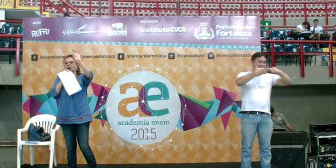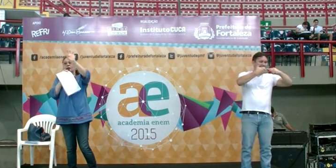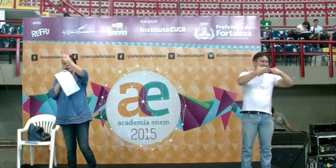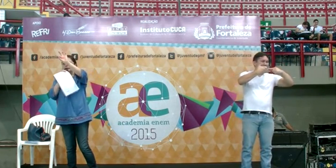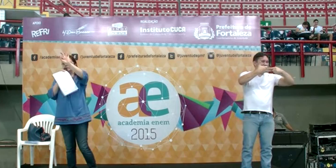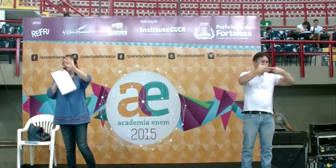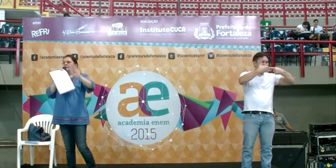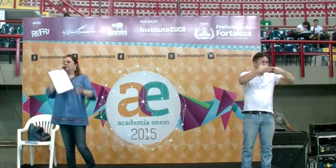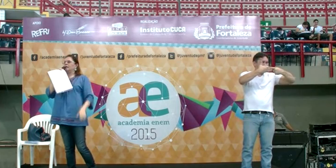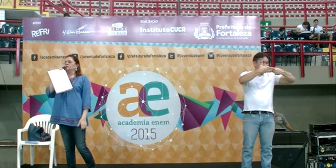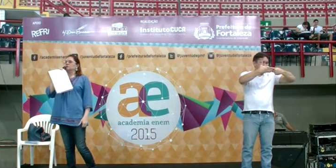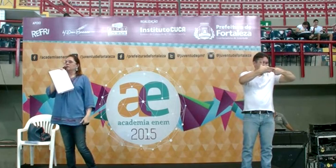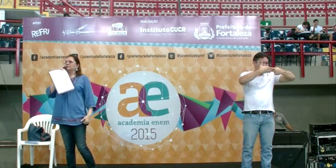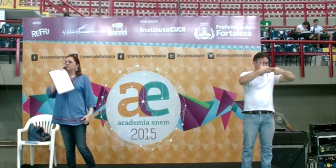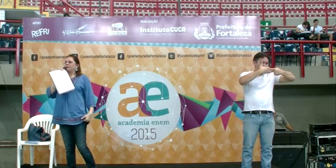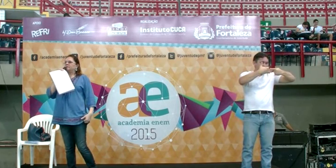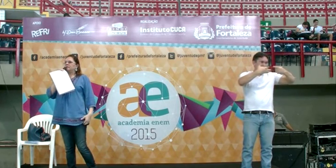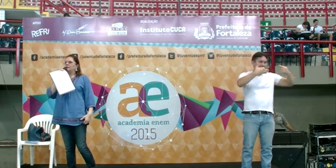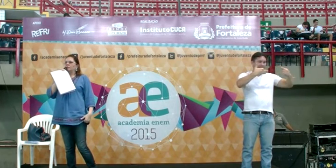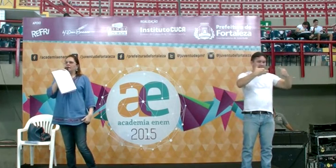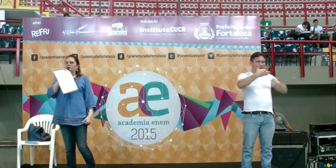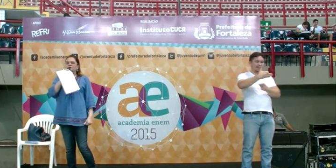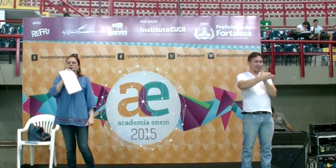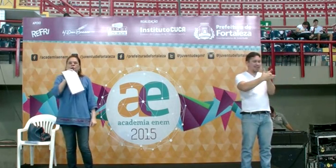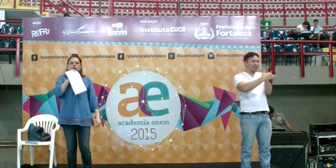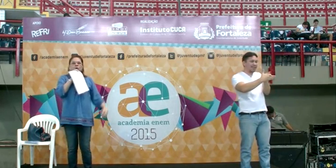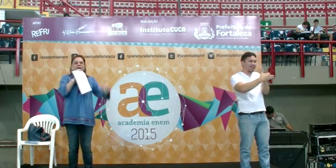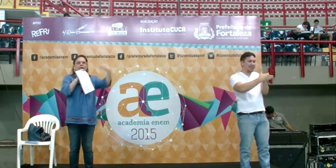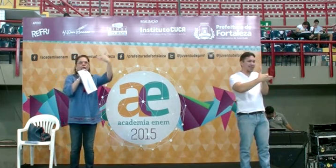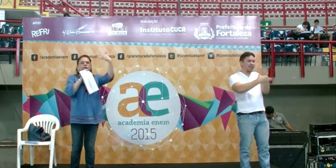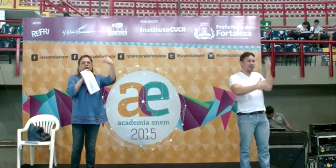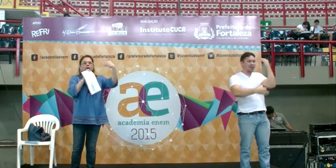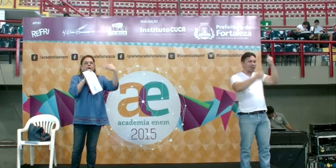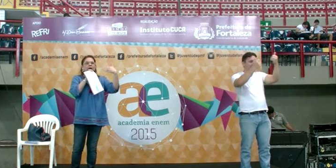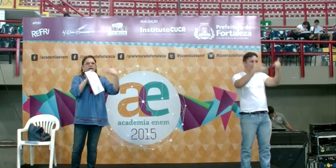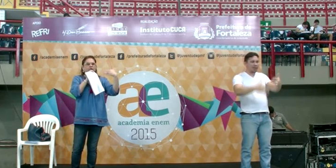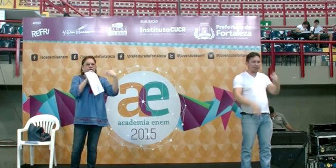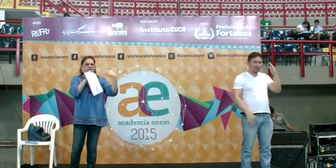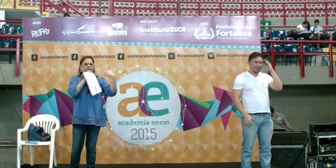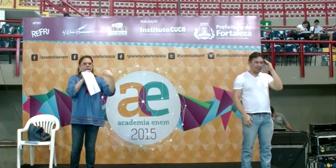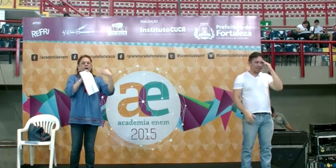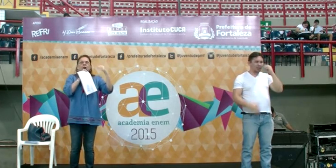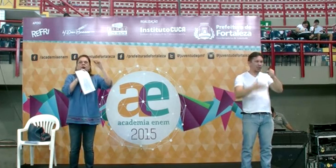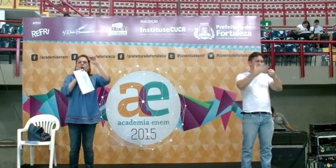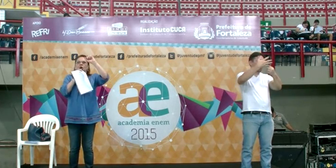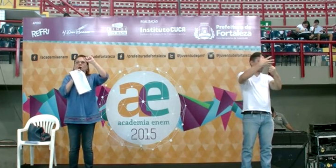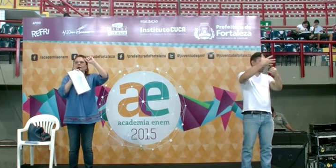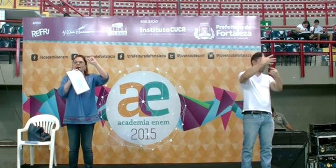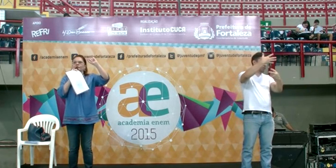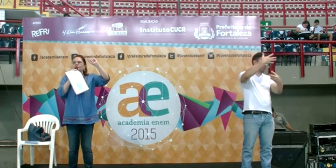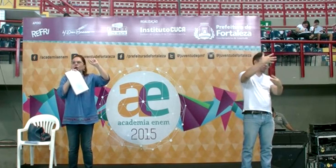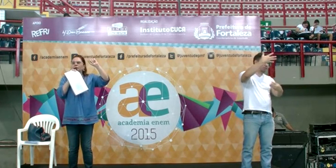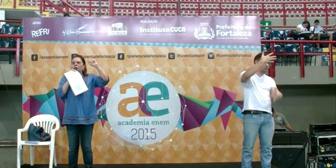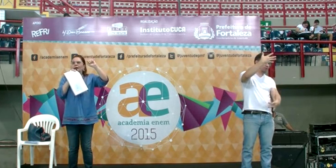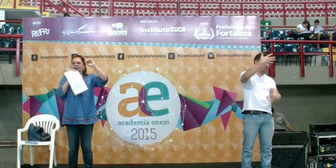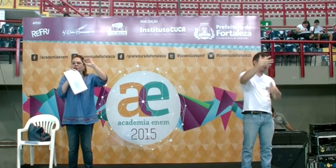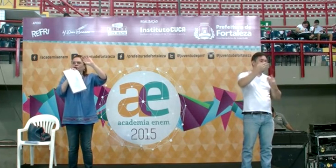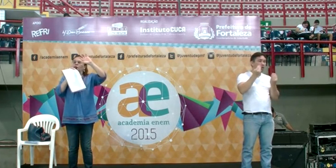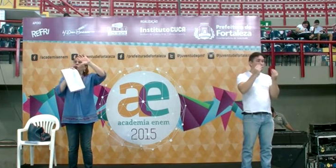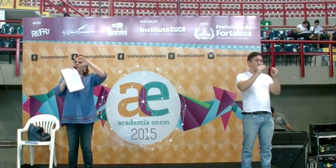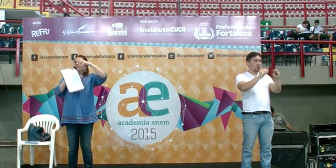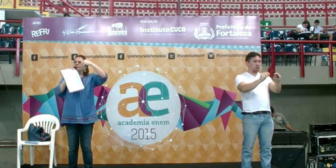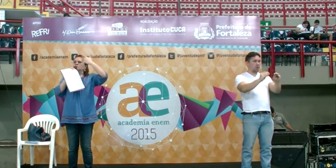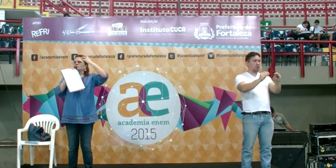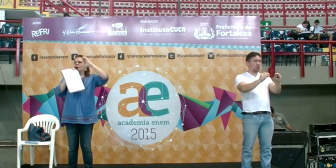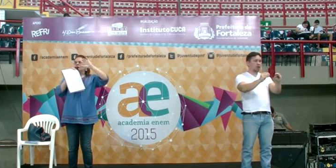e logo a seguir eu uso uma expressão que na nossa última aula eu dei uma lista. E eu coloquei no volume